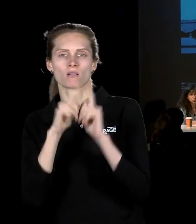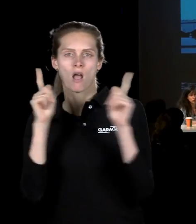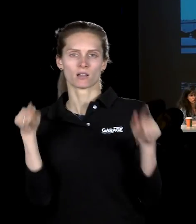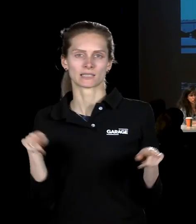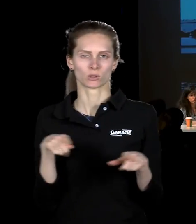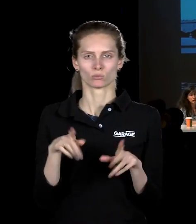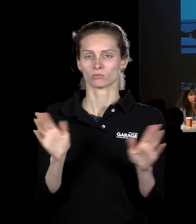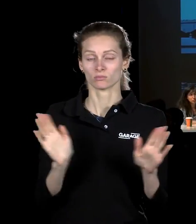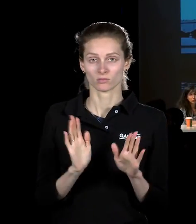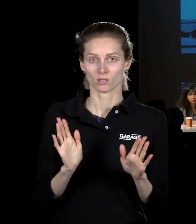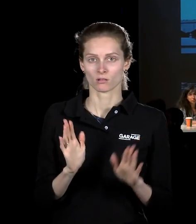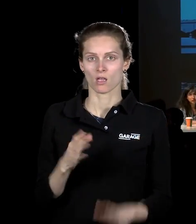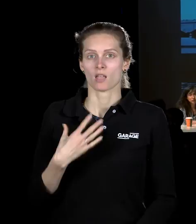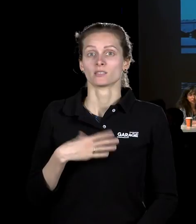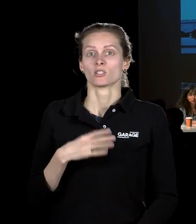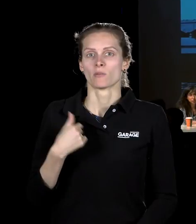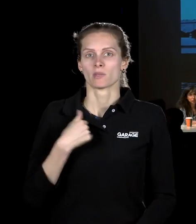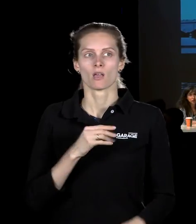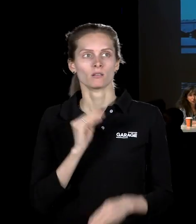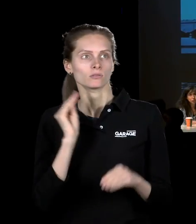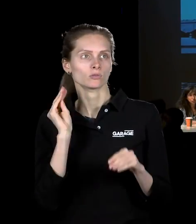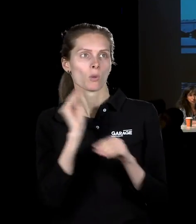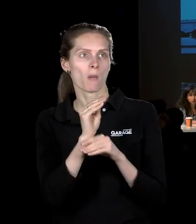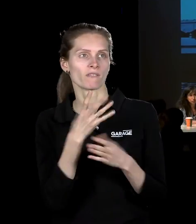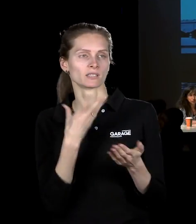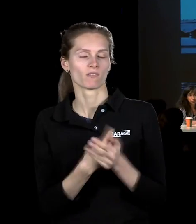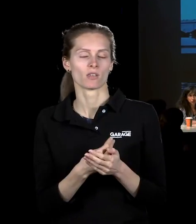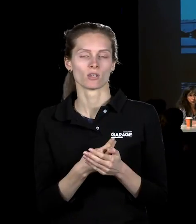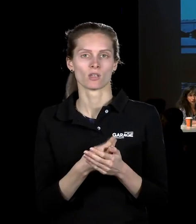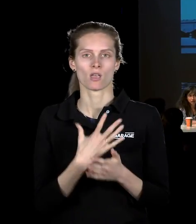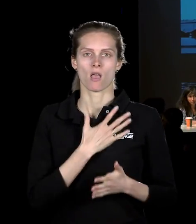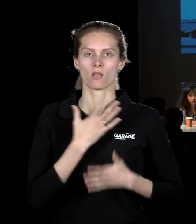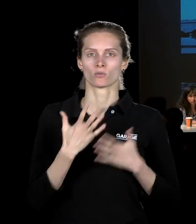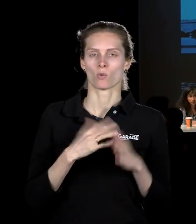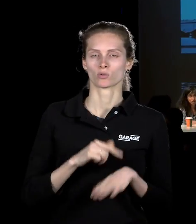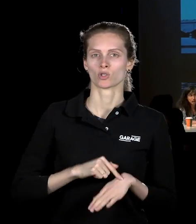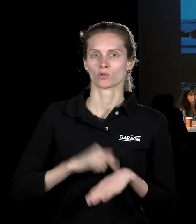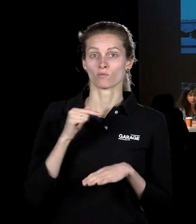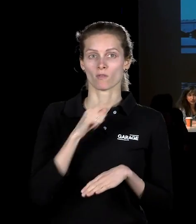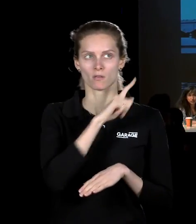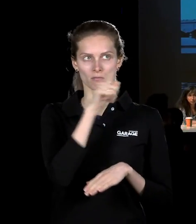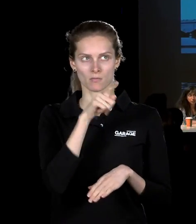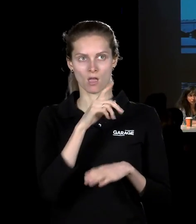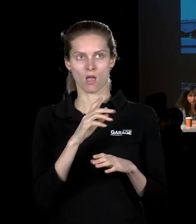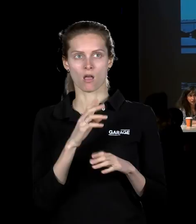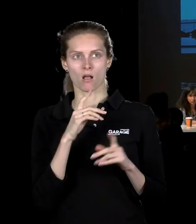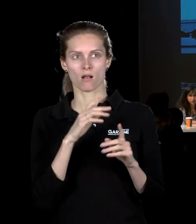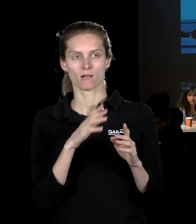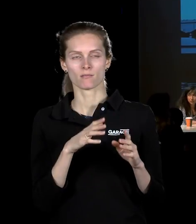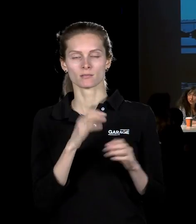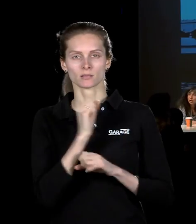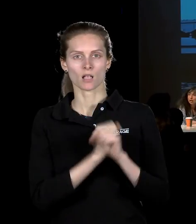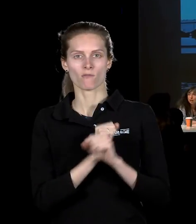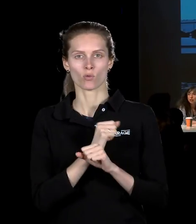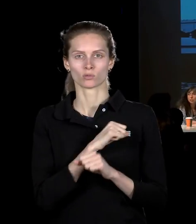что зачем я буду приписывать объекту свои чувства, когда объект может говорить сам за себя, и пусть эти работы говорят сами